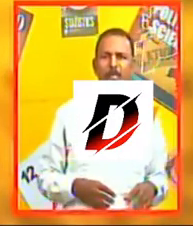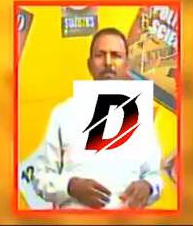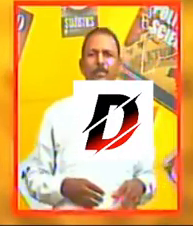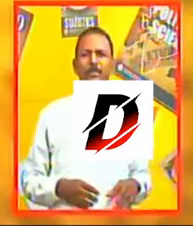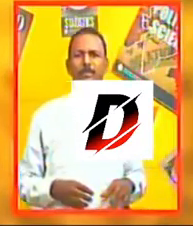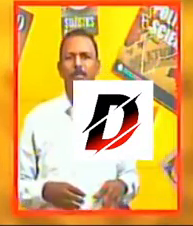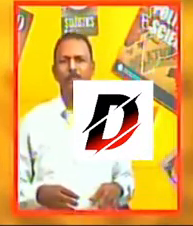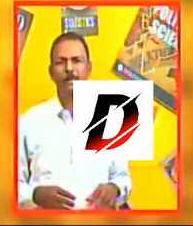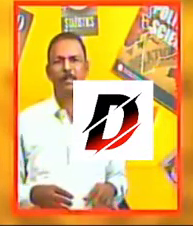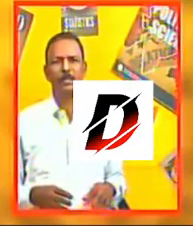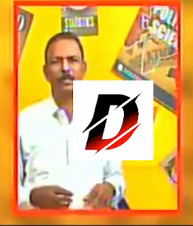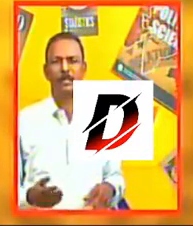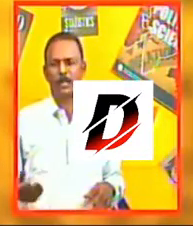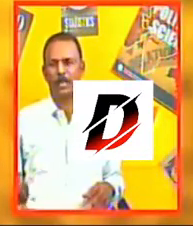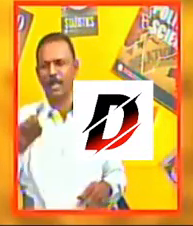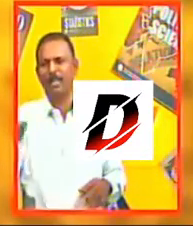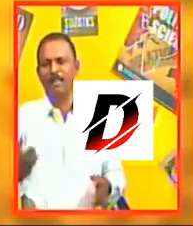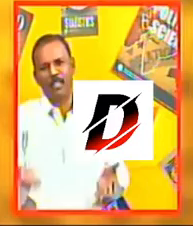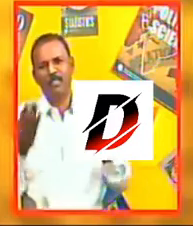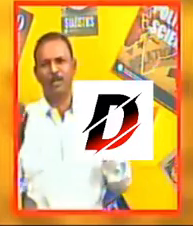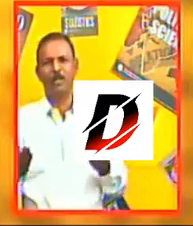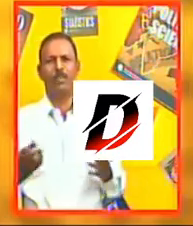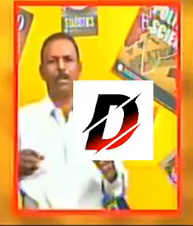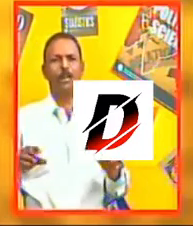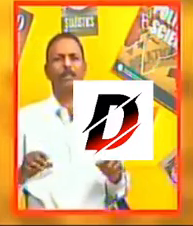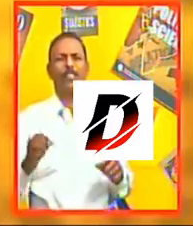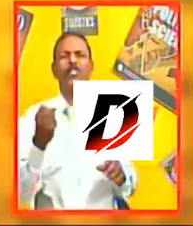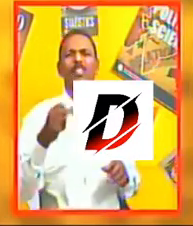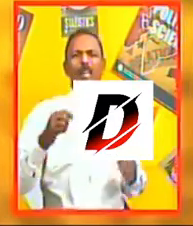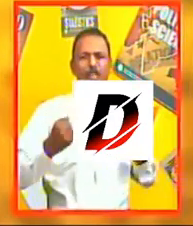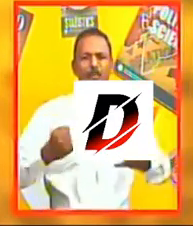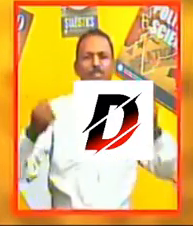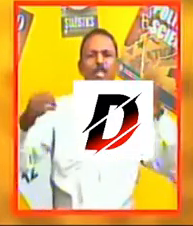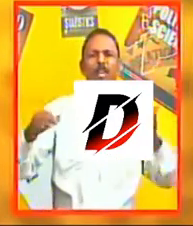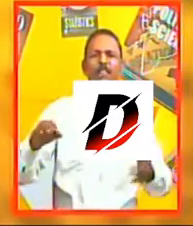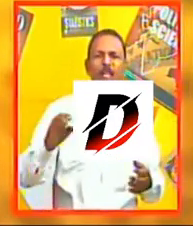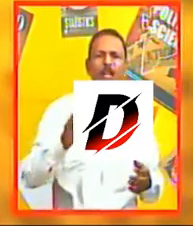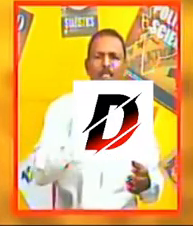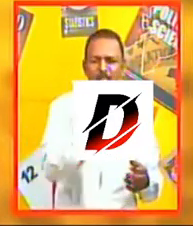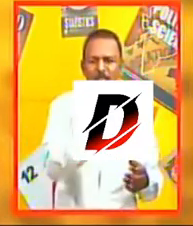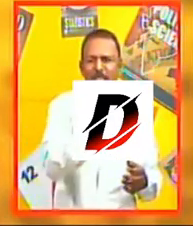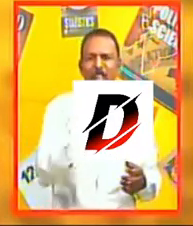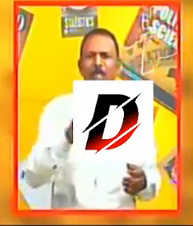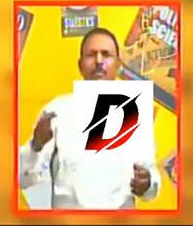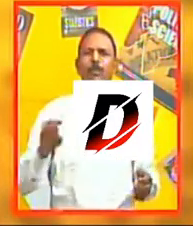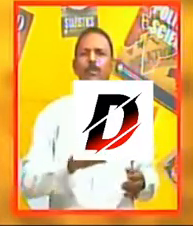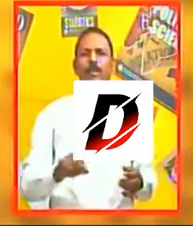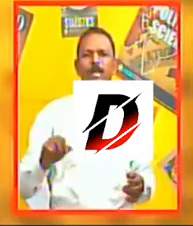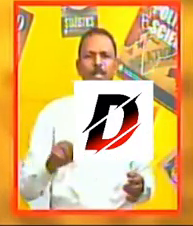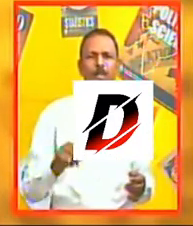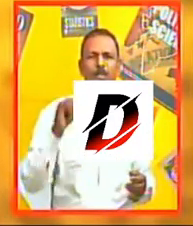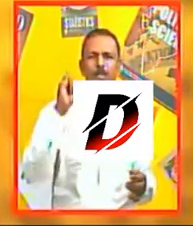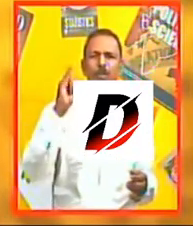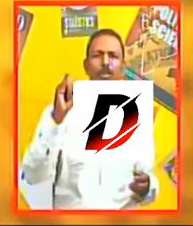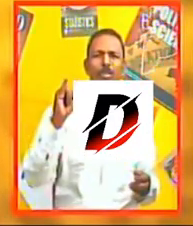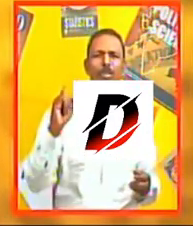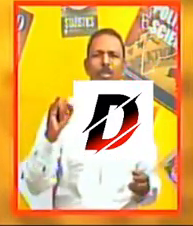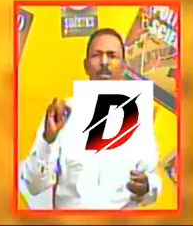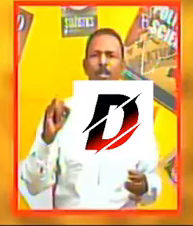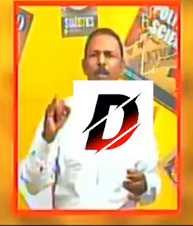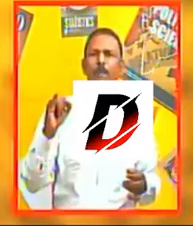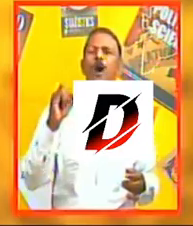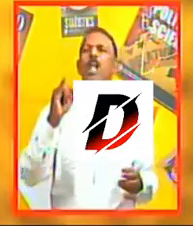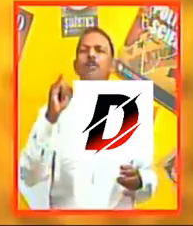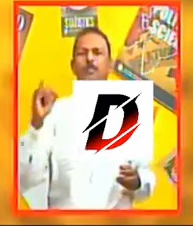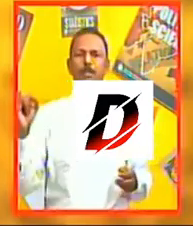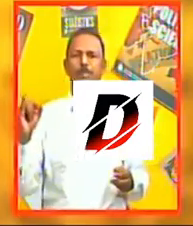நம்ம இதை சொல்லுங்க தம்பி. ஆ முயற்சி பண்ணுங்க, எல்லாம் அமைதியாக கூட என்ன செய்ய சொல்லுங்க. மாலவ பீடபூமி சொல்லுங்க,